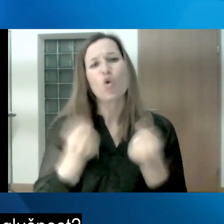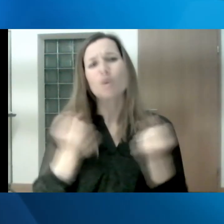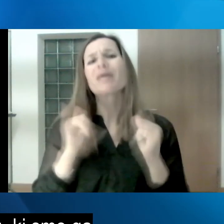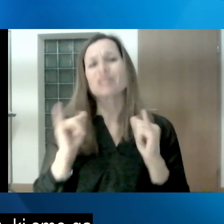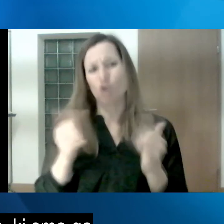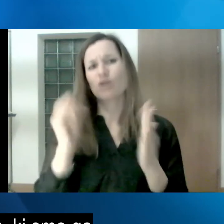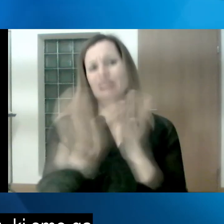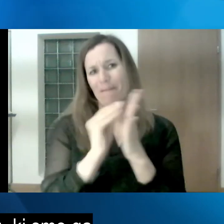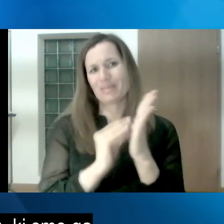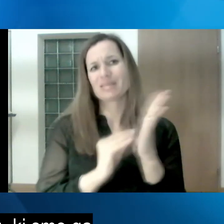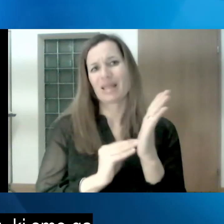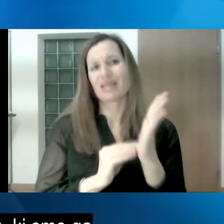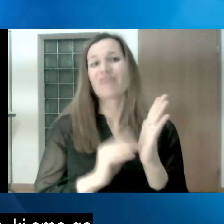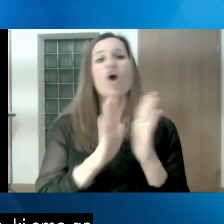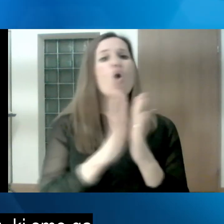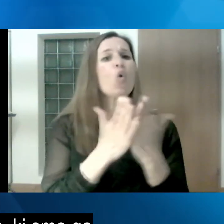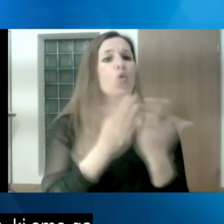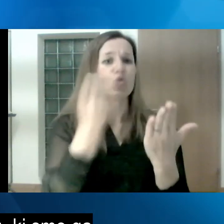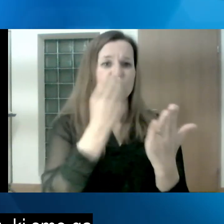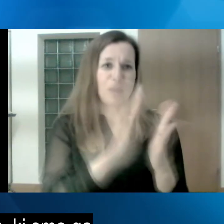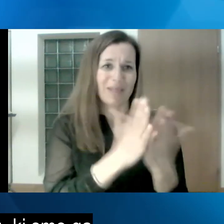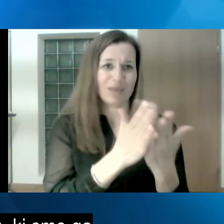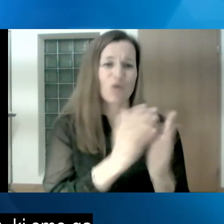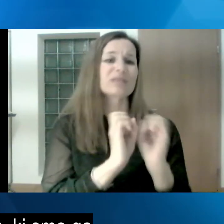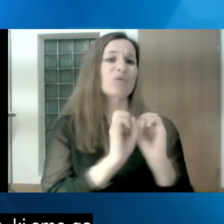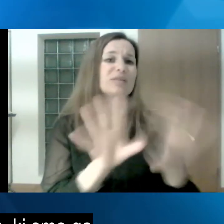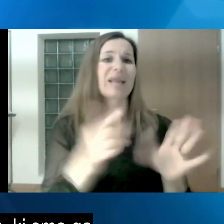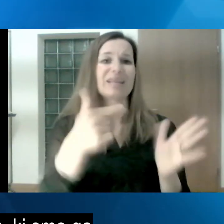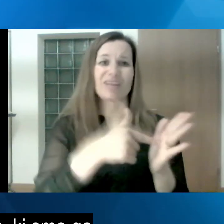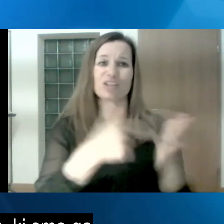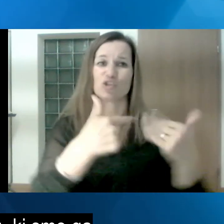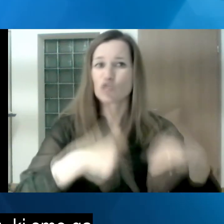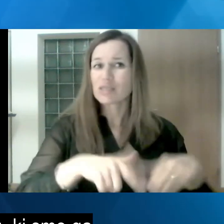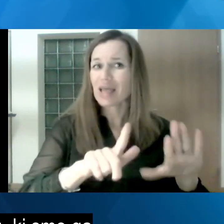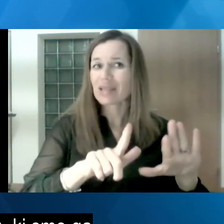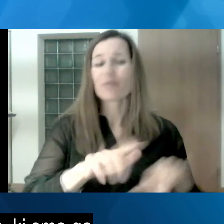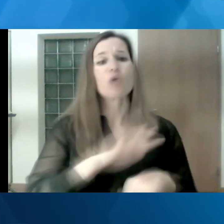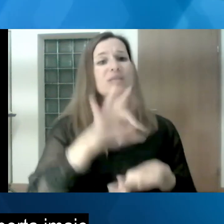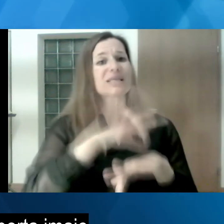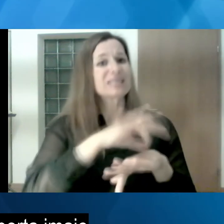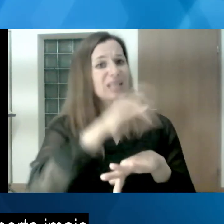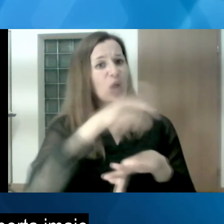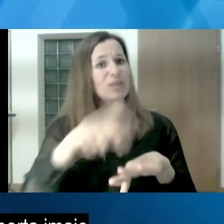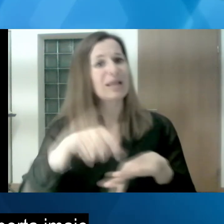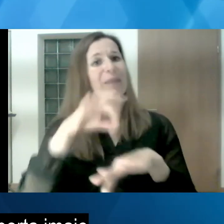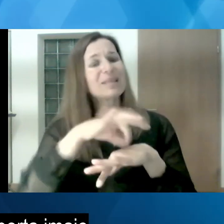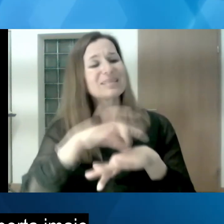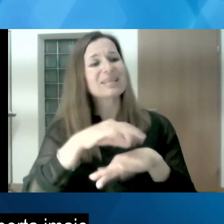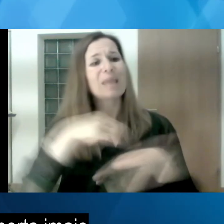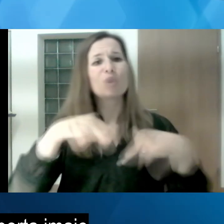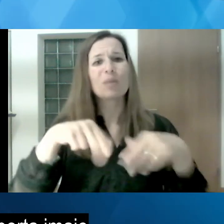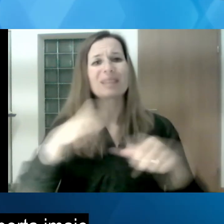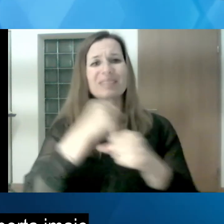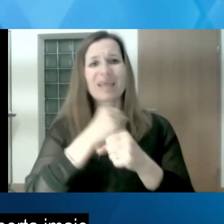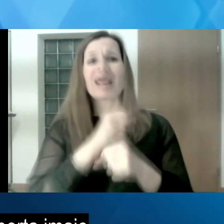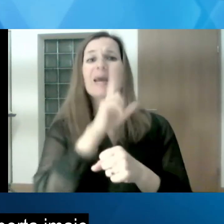zapisane. Tako v našem učbeniku, ki smo ga izdali 2017, vsi zdravniki medicine, dela, prometa in športa